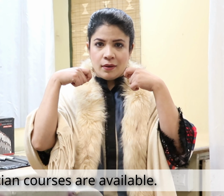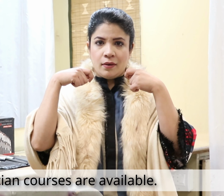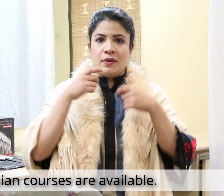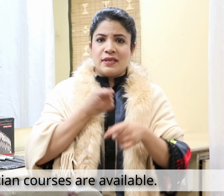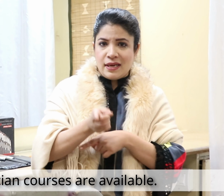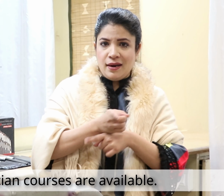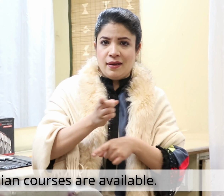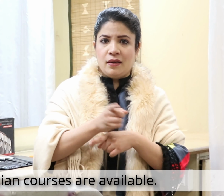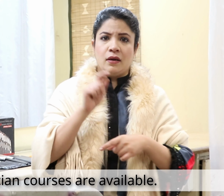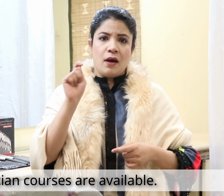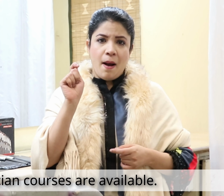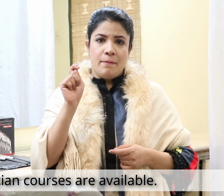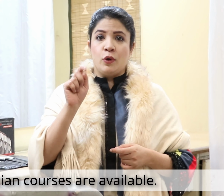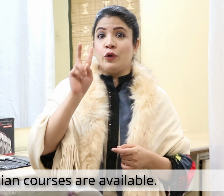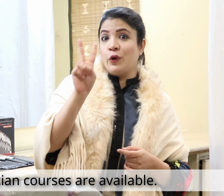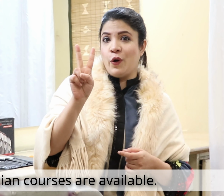ब्यूटीशियन के दो कोर्सेज दस्तयाब हैं।